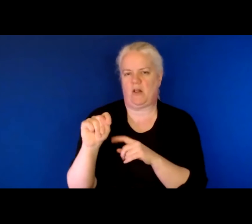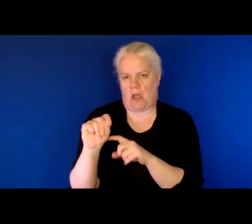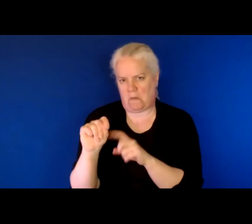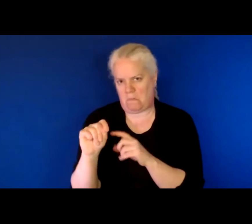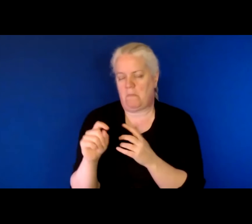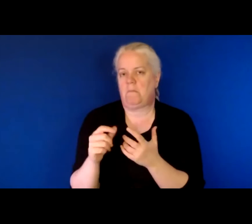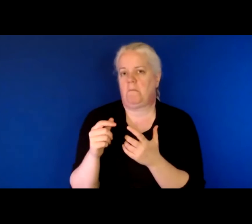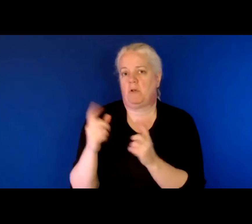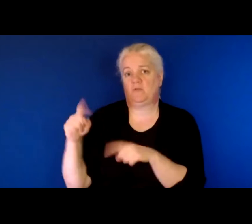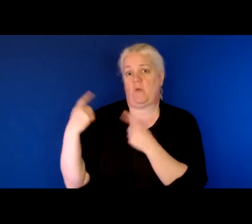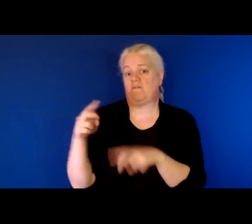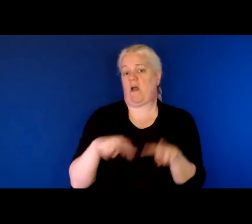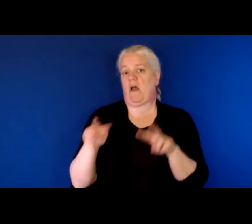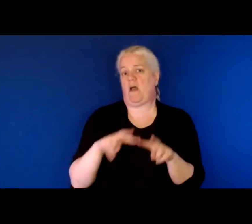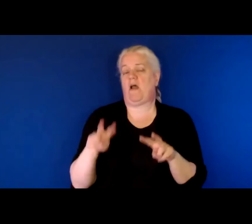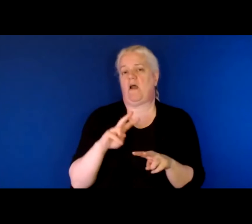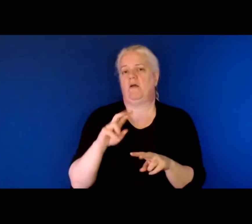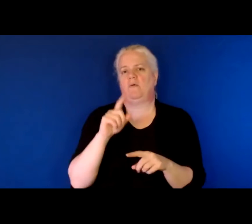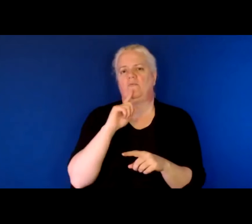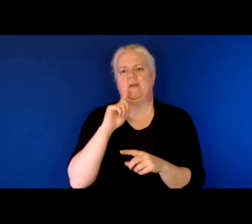生提强生这个